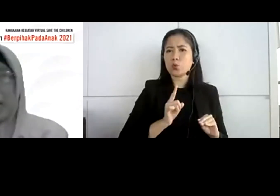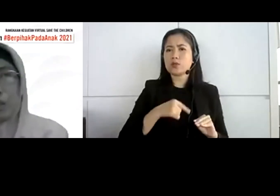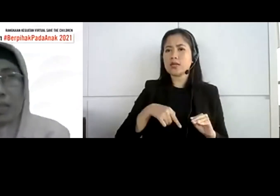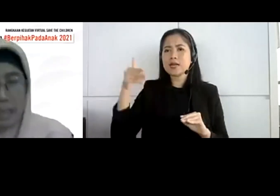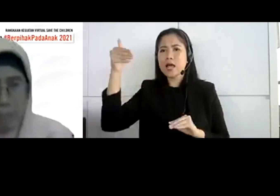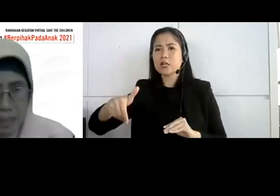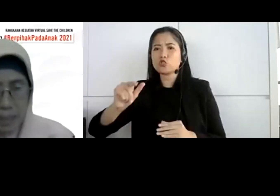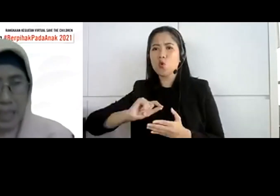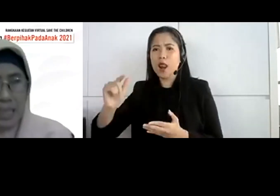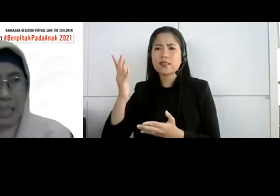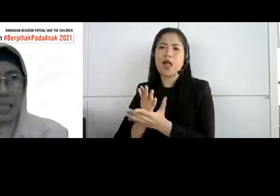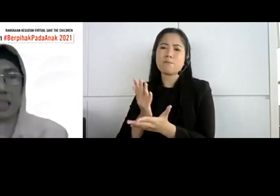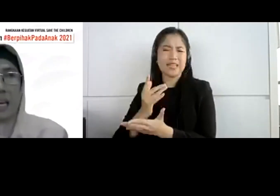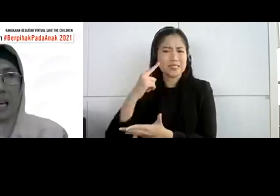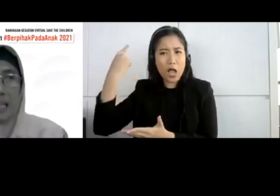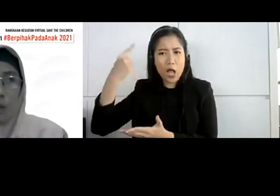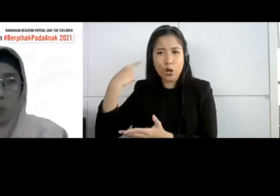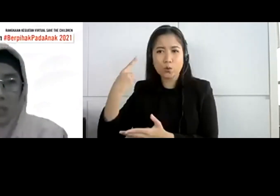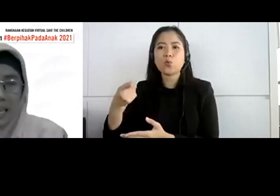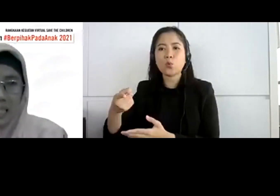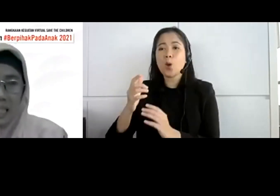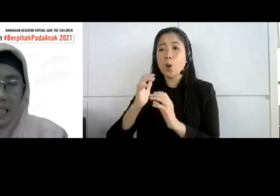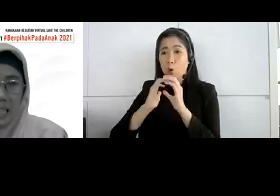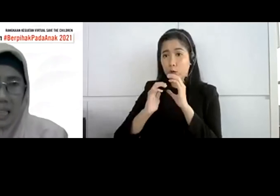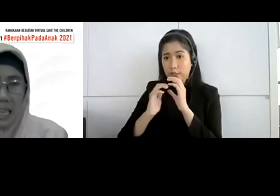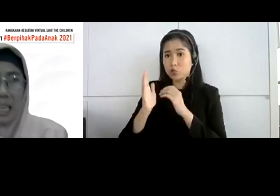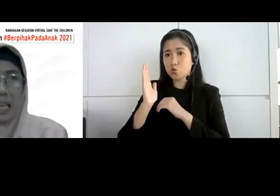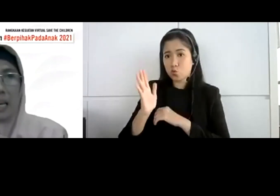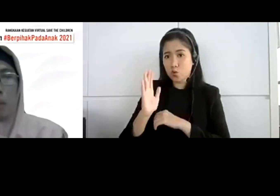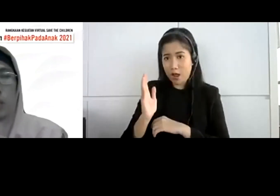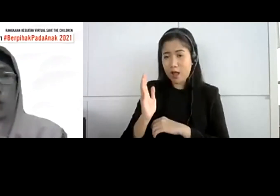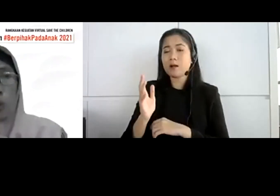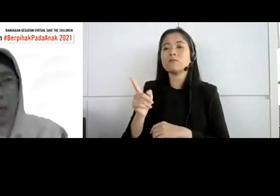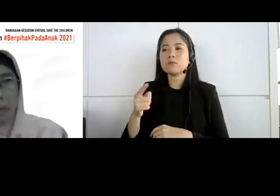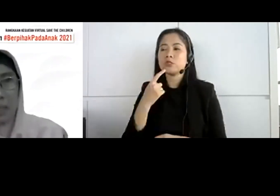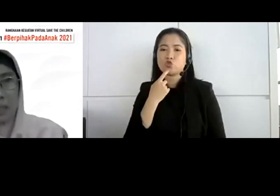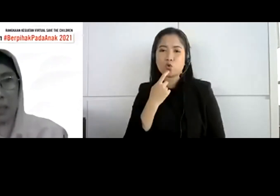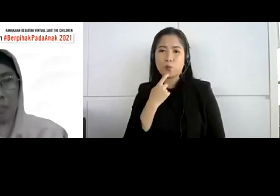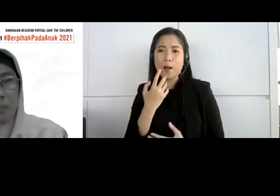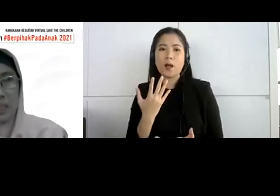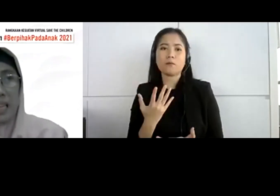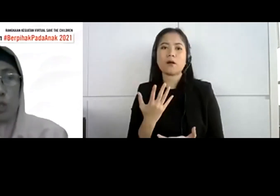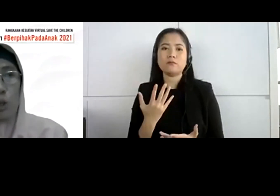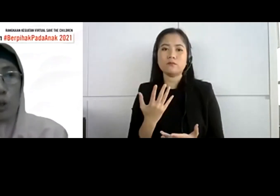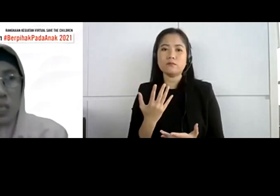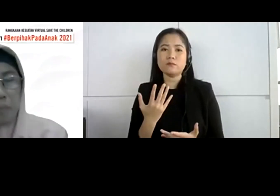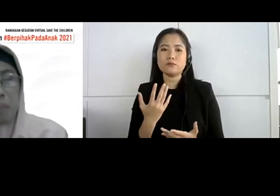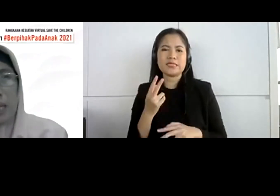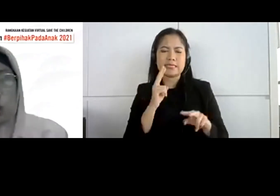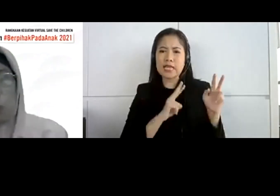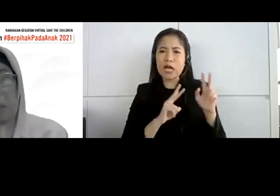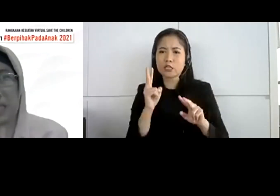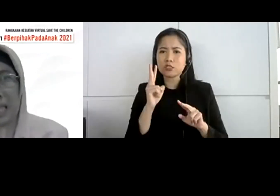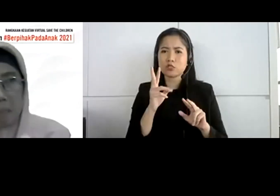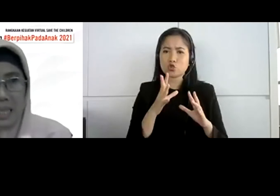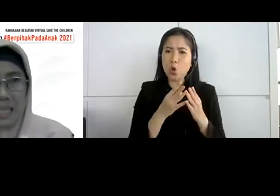sekolah selalu terlambat. Nah, setelah ada komunikasi dengan anak, kami mencoba mencari solusi,